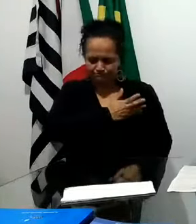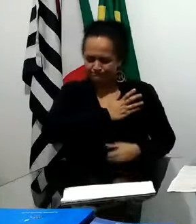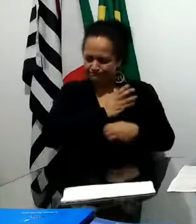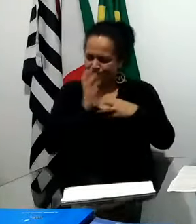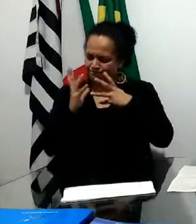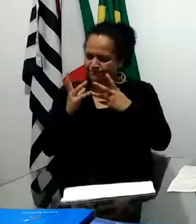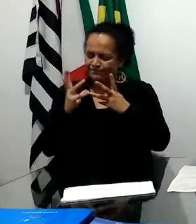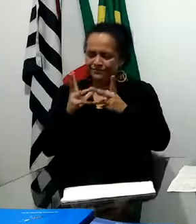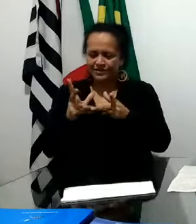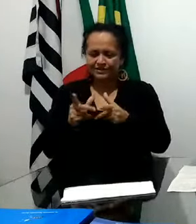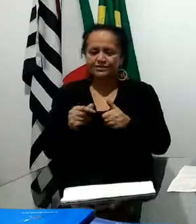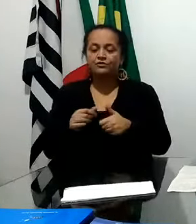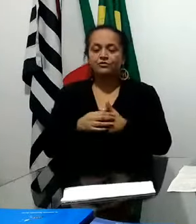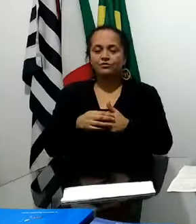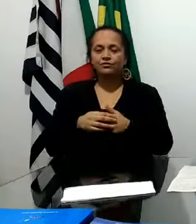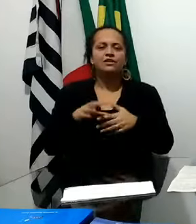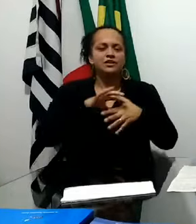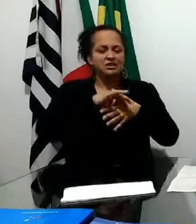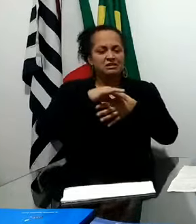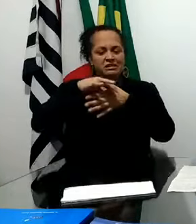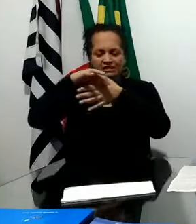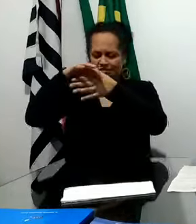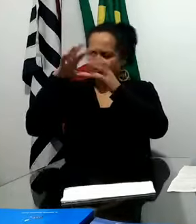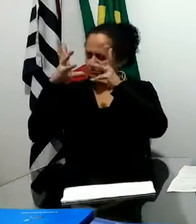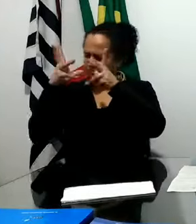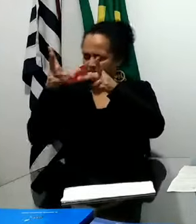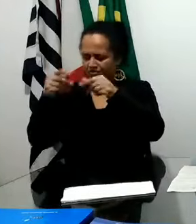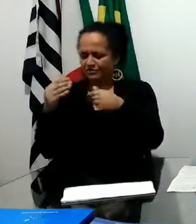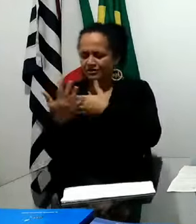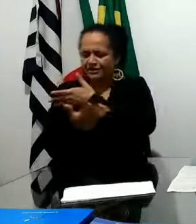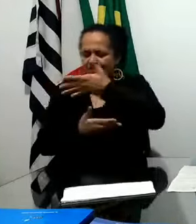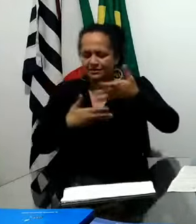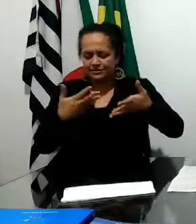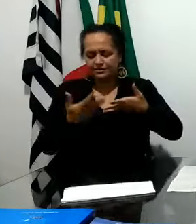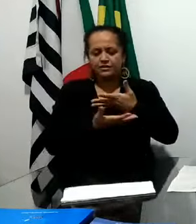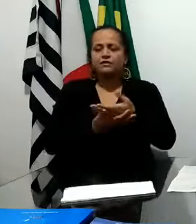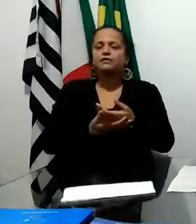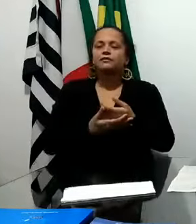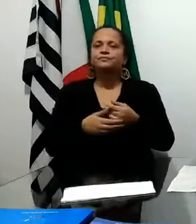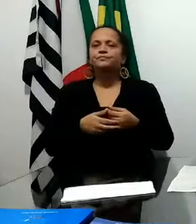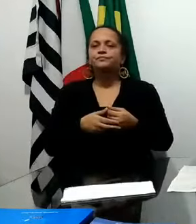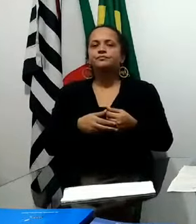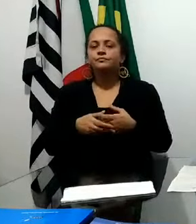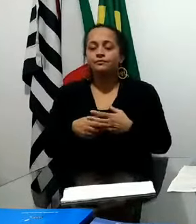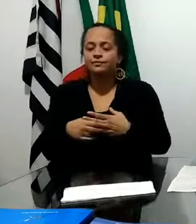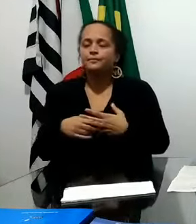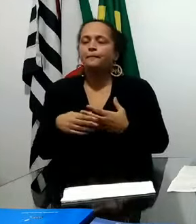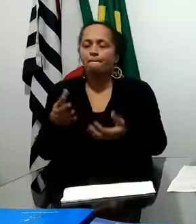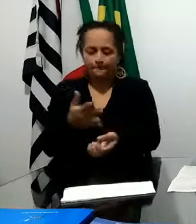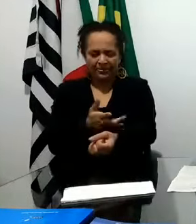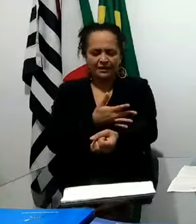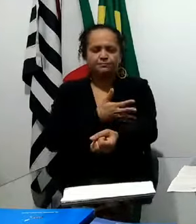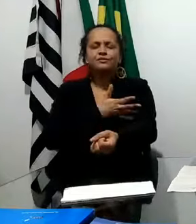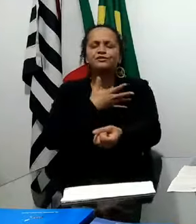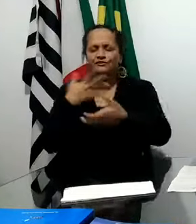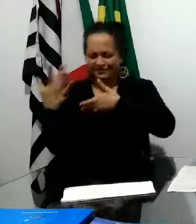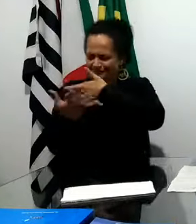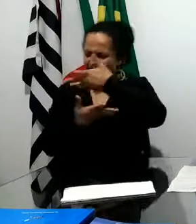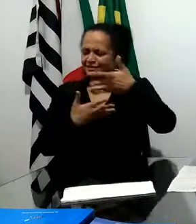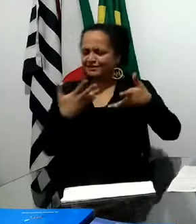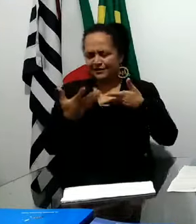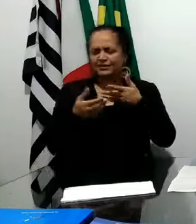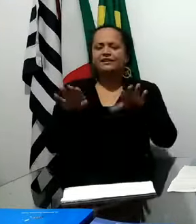todos os líderes espirituais, que haja uma renovação física, Pai, emocional e acima de tudo espiritual. Pai, o